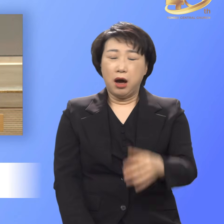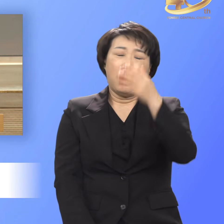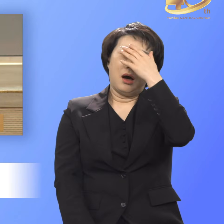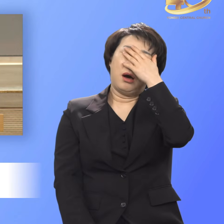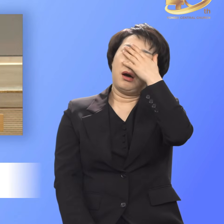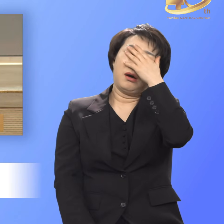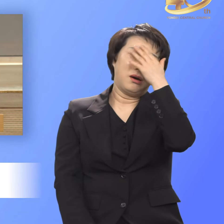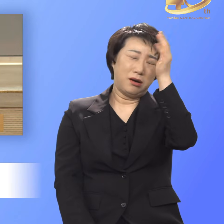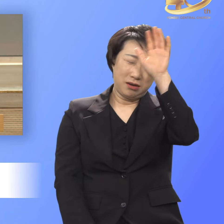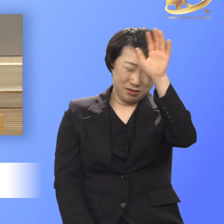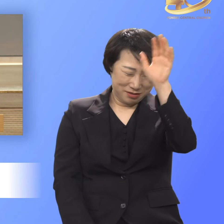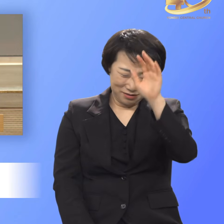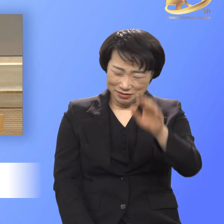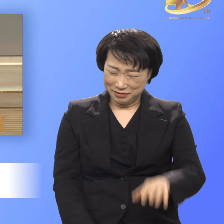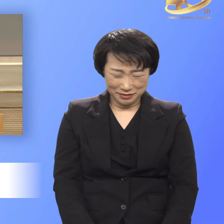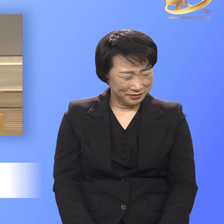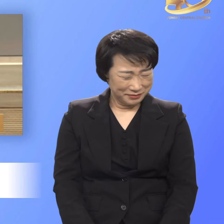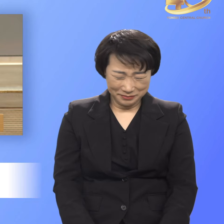상상할 수가 없다.